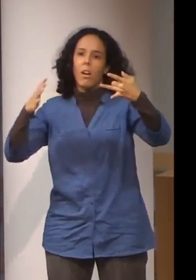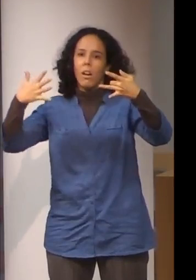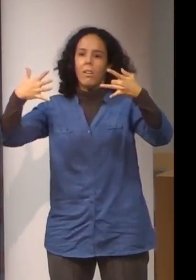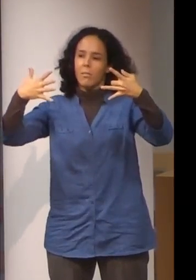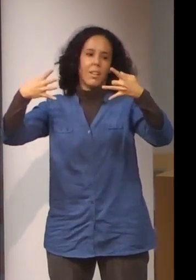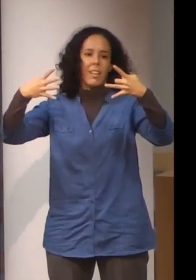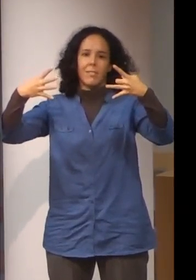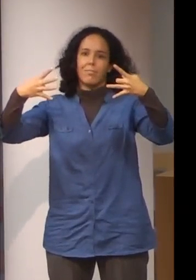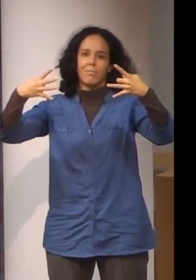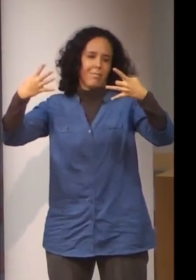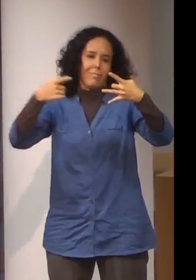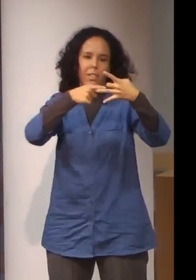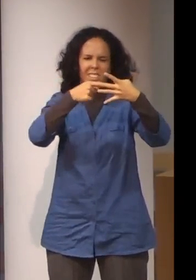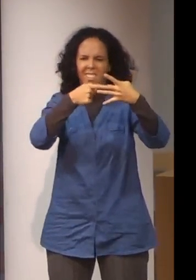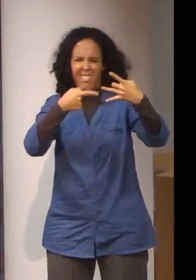clasificación,